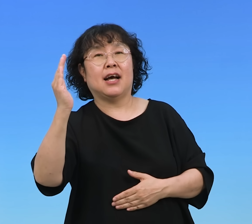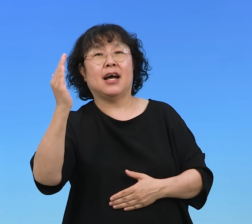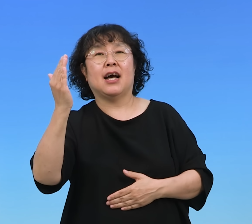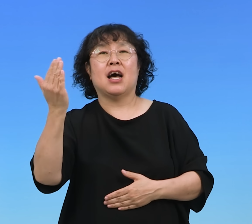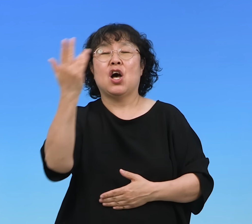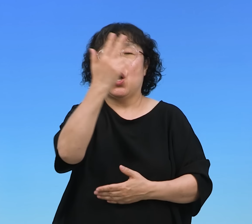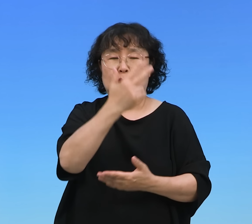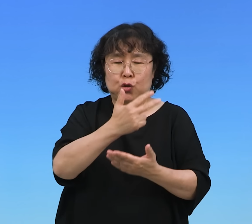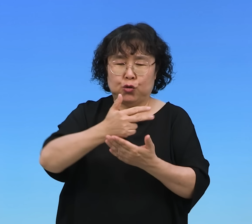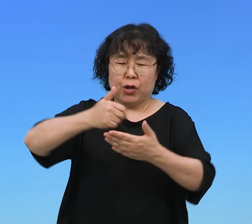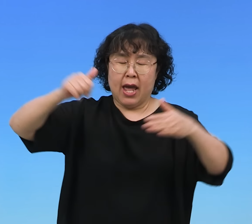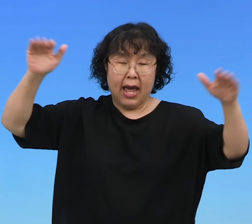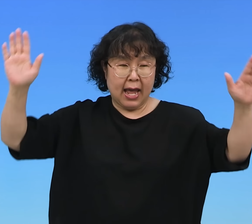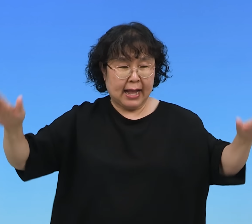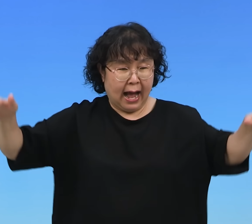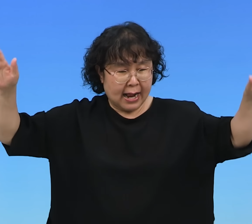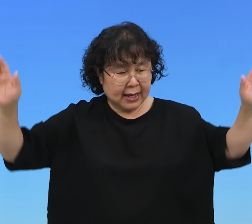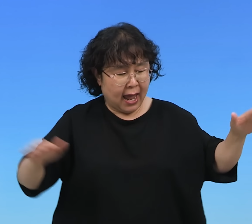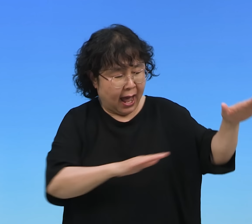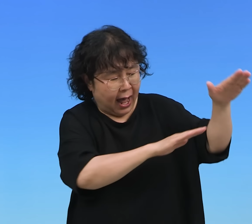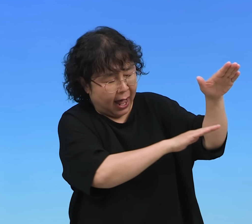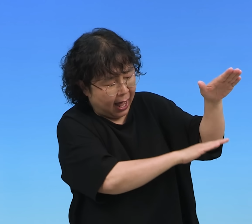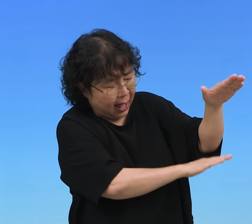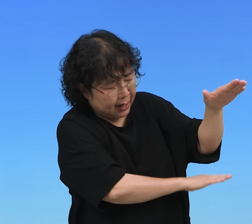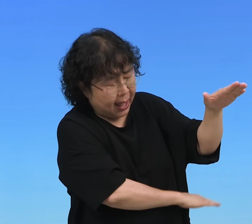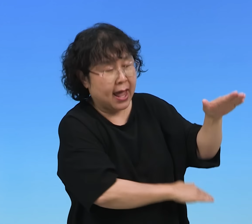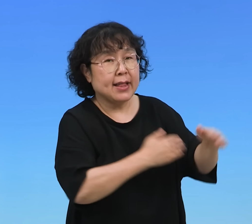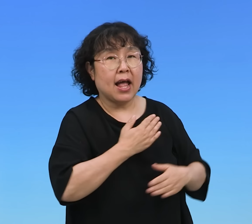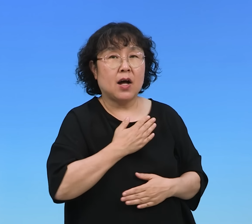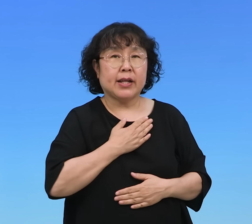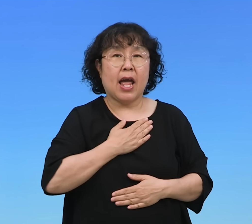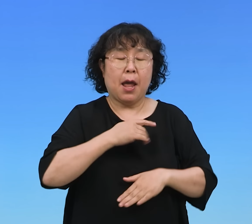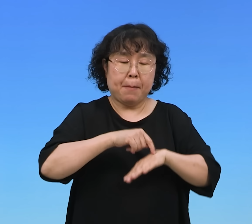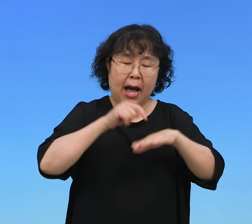주의 날개 아래서 내 맘 쉬리니.